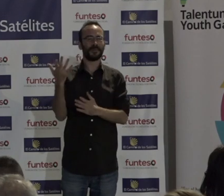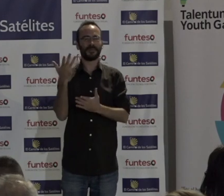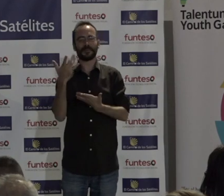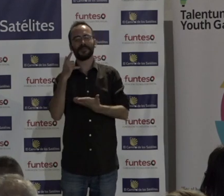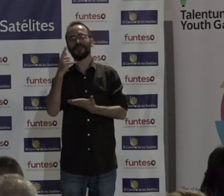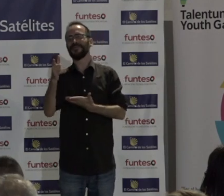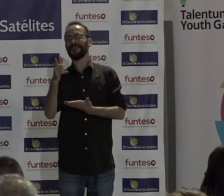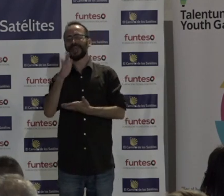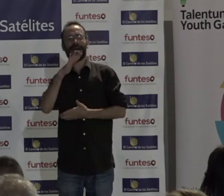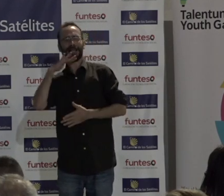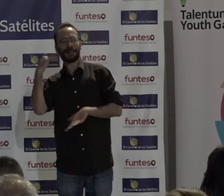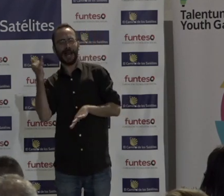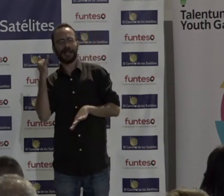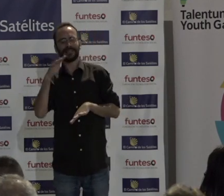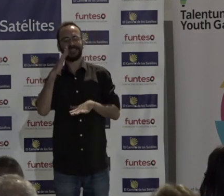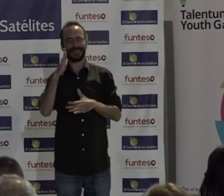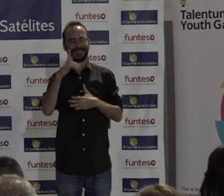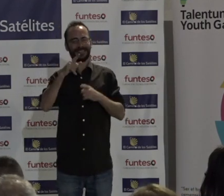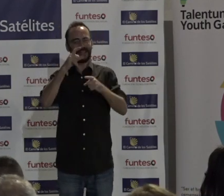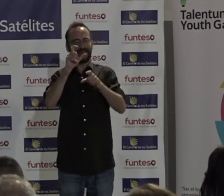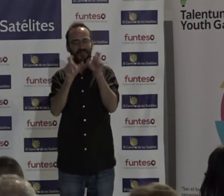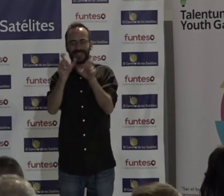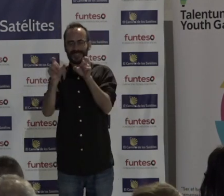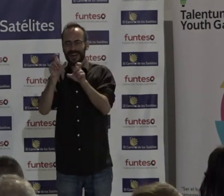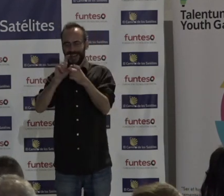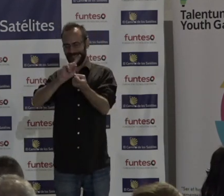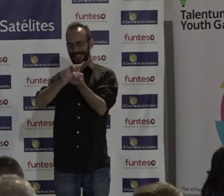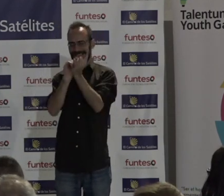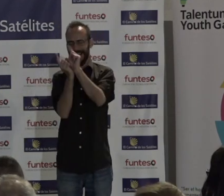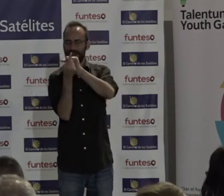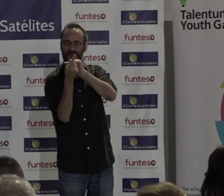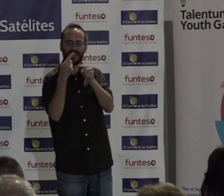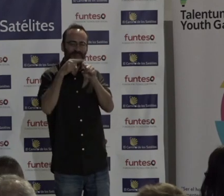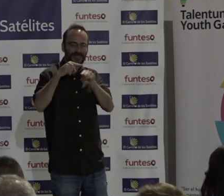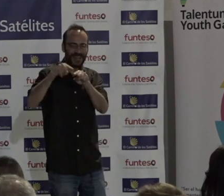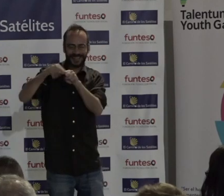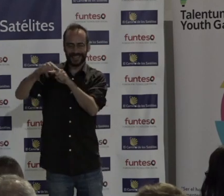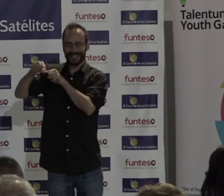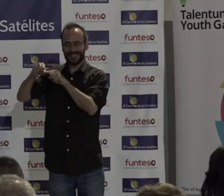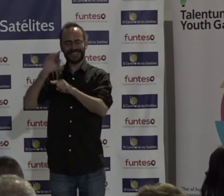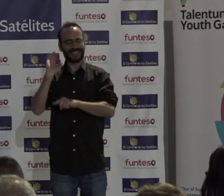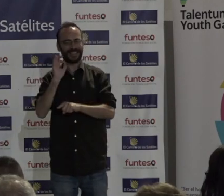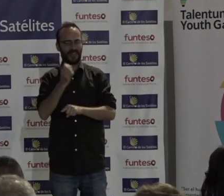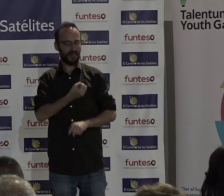hace a las personas distintas, nos singulariza o simplemente constituye nuestra pasión,